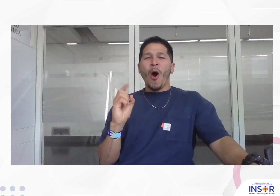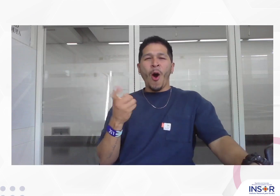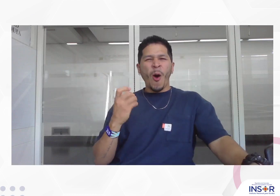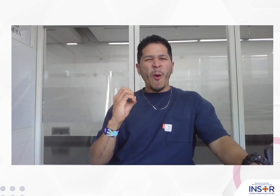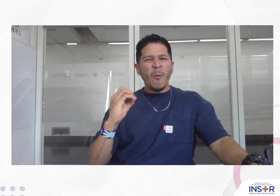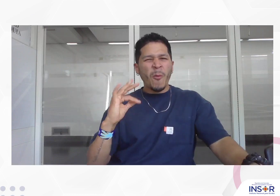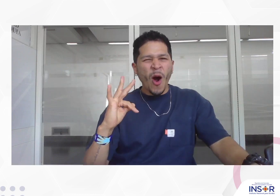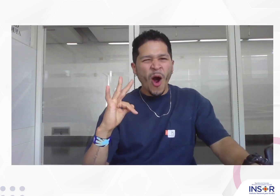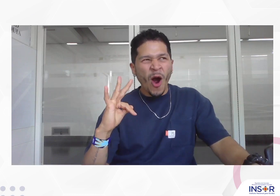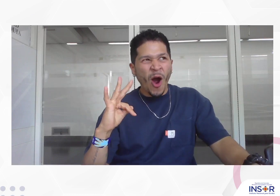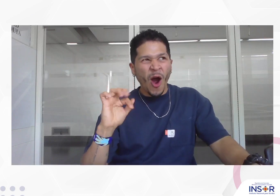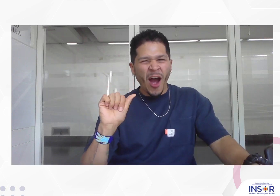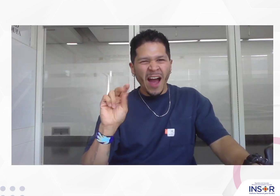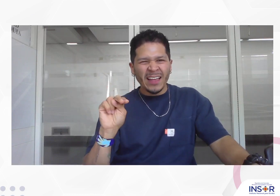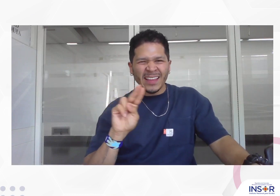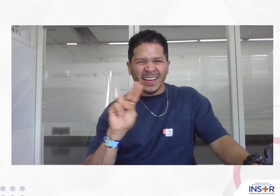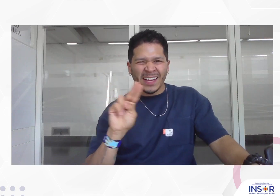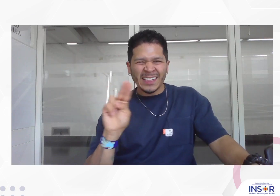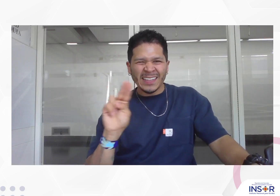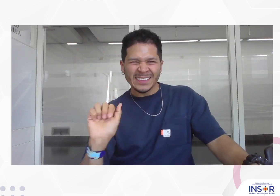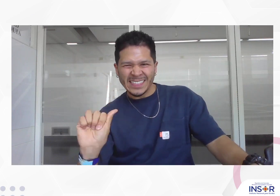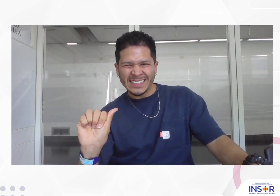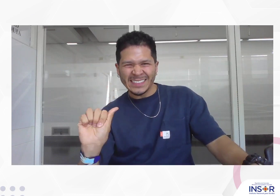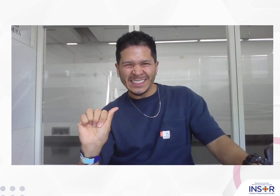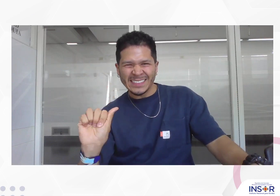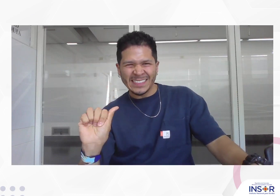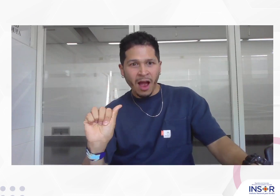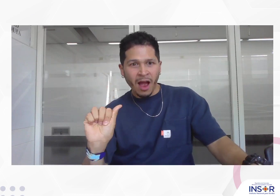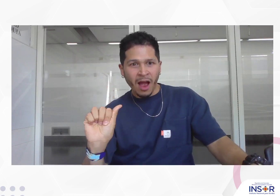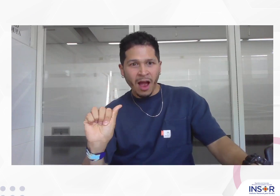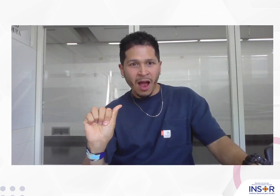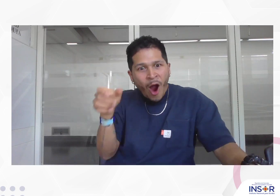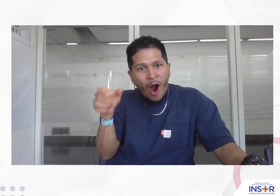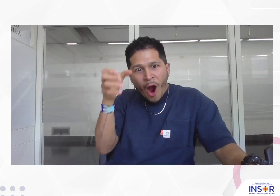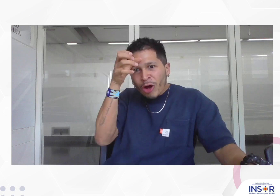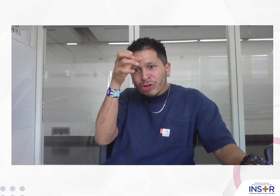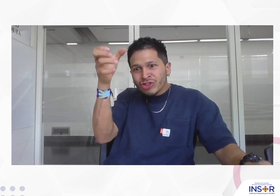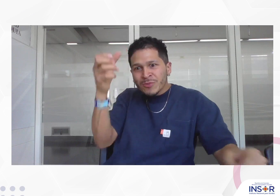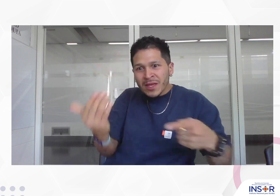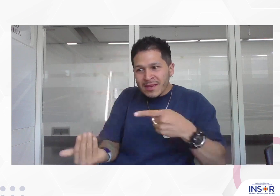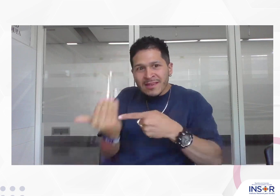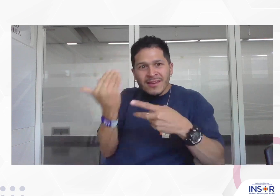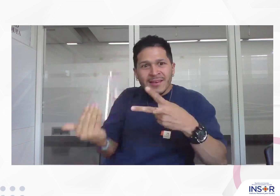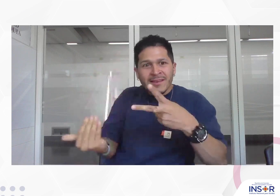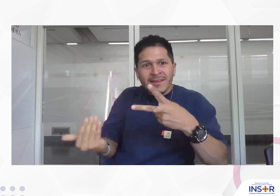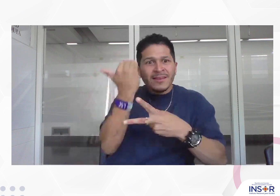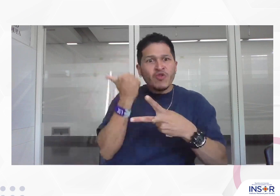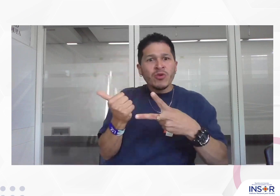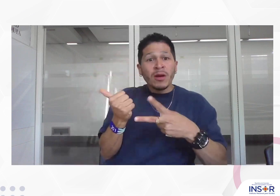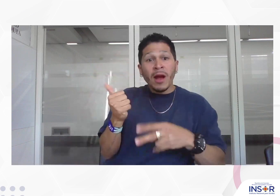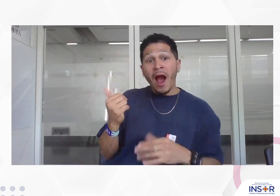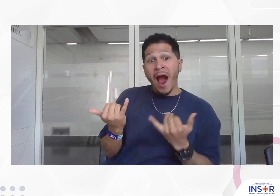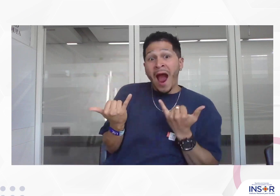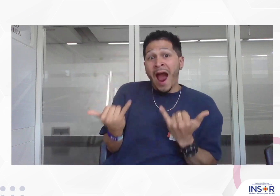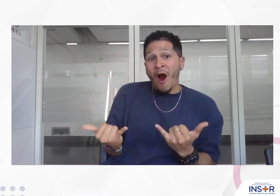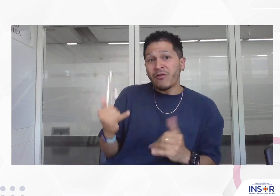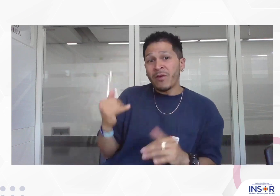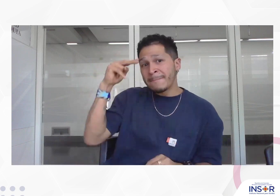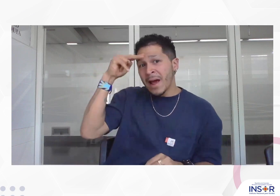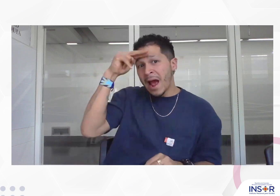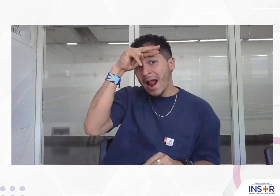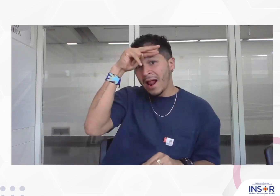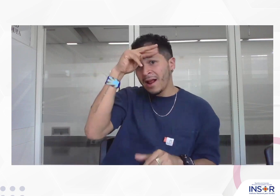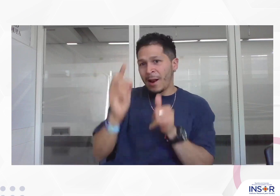feminismo. Llevó a cabo una investigación sobre diferentes análisis sobre el Bogotazo